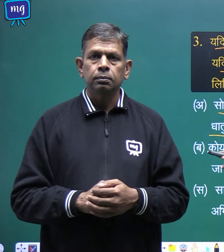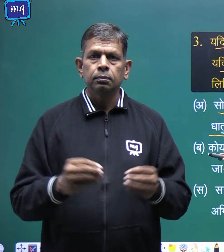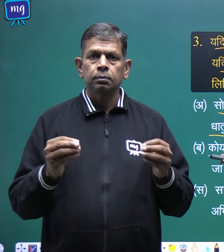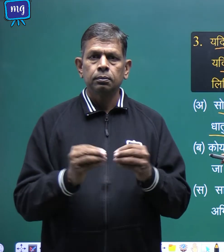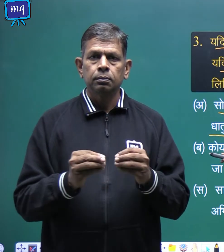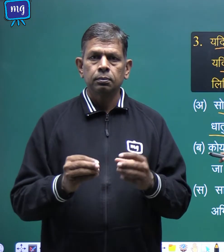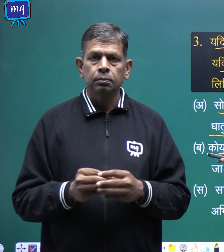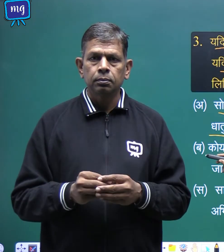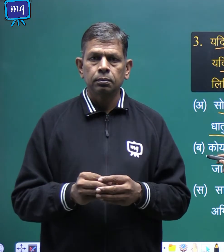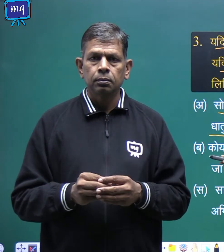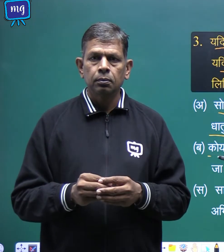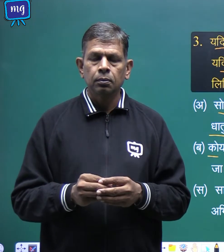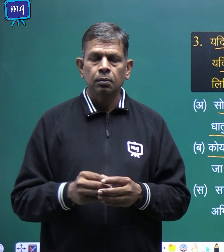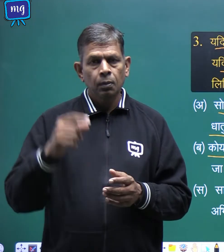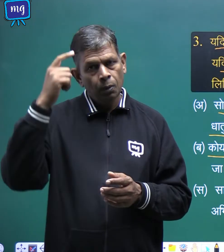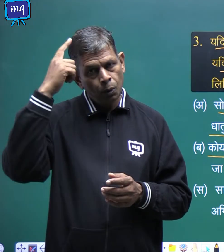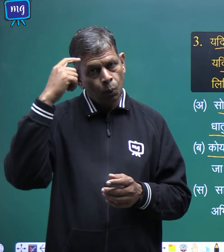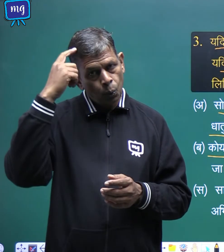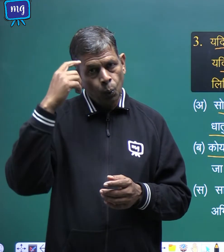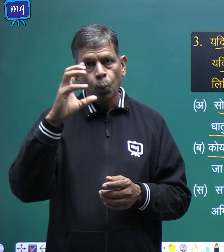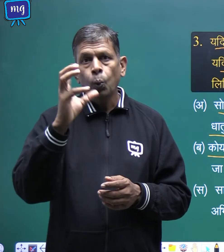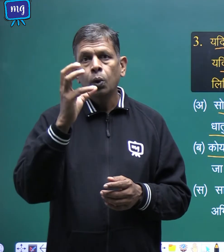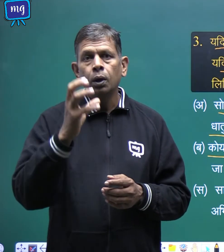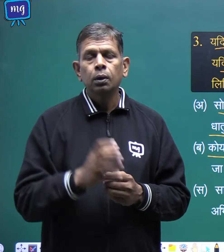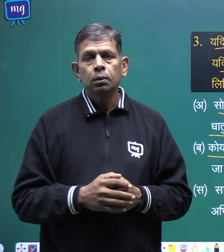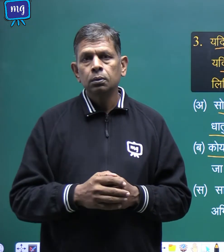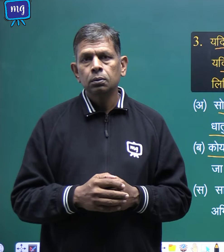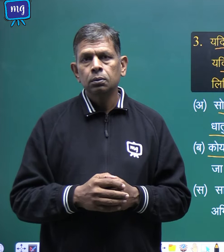वह कोयले को खींचकर